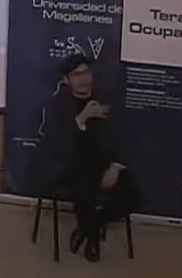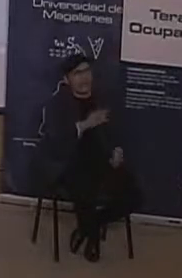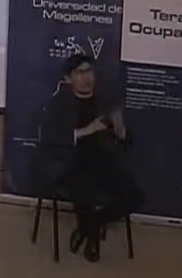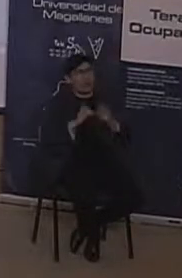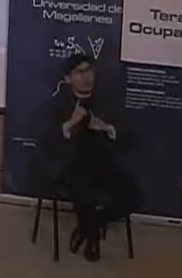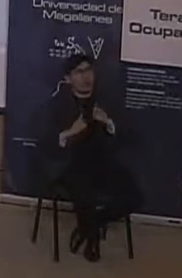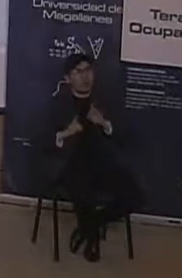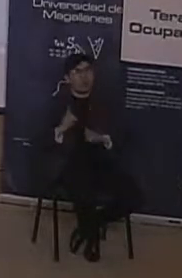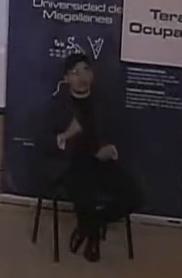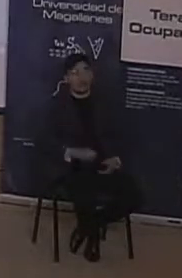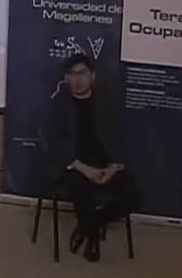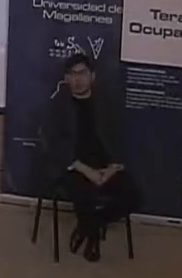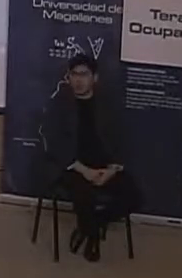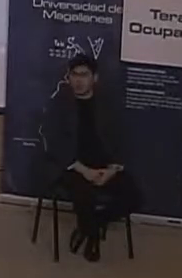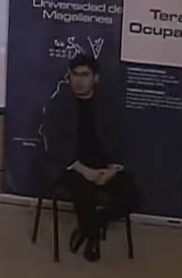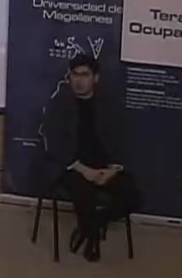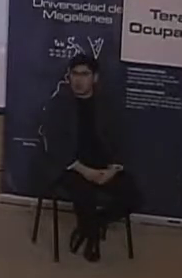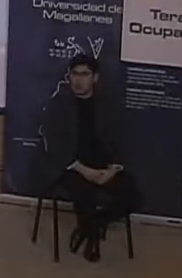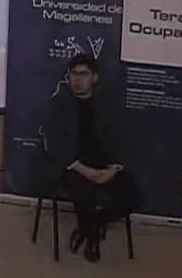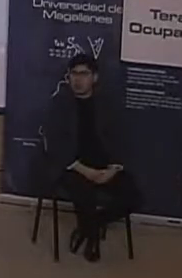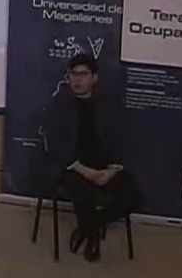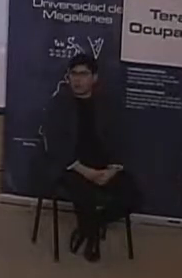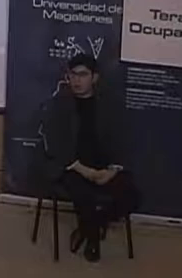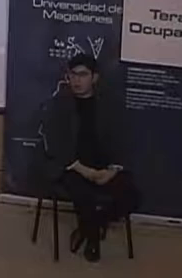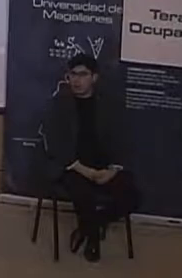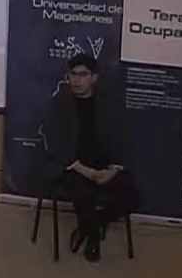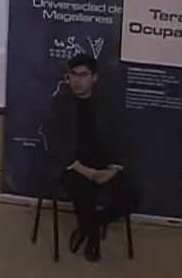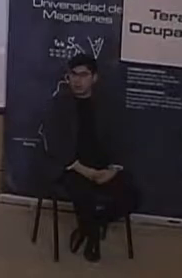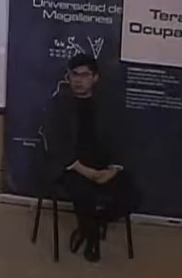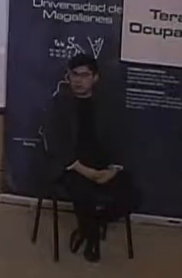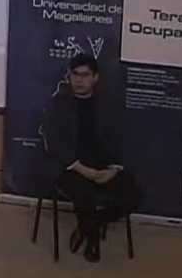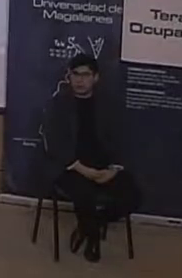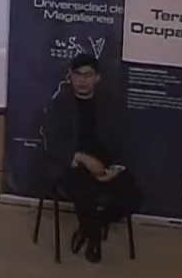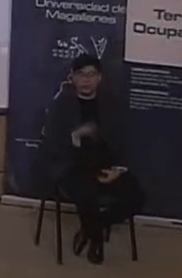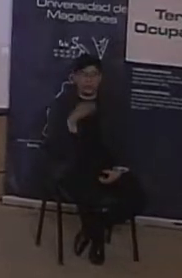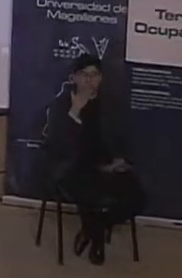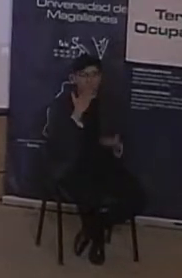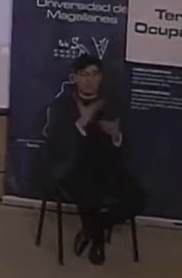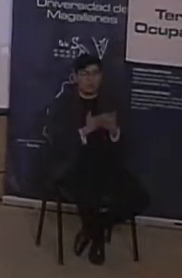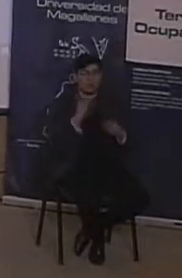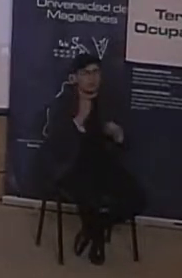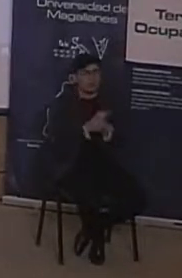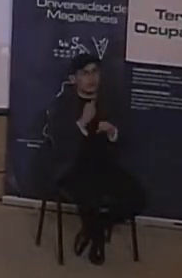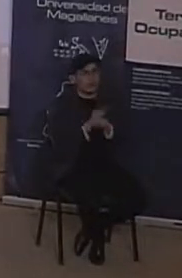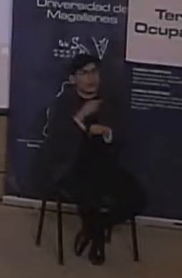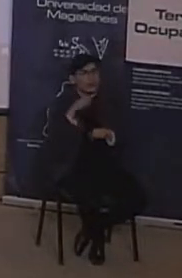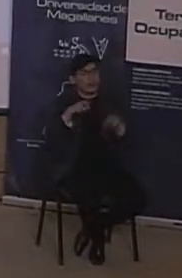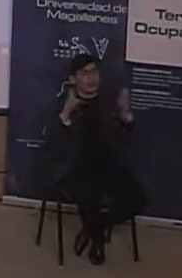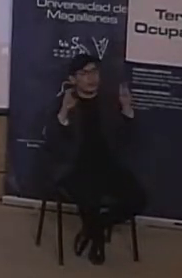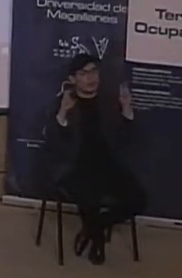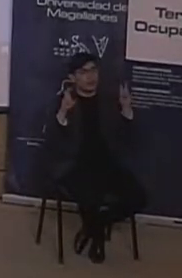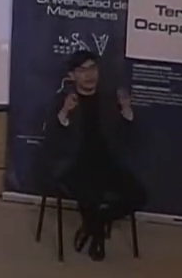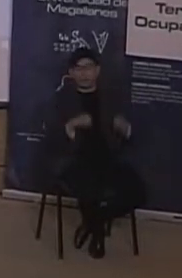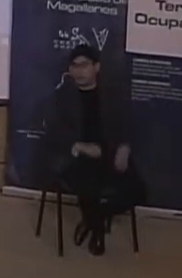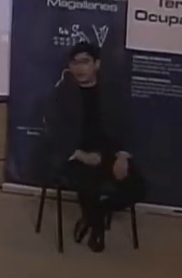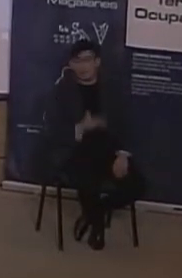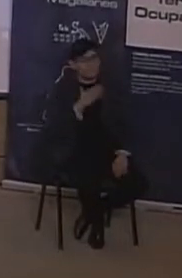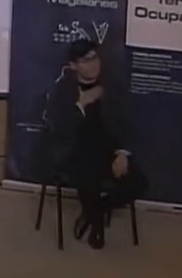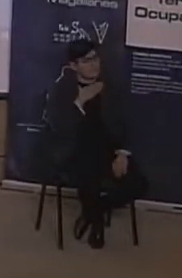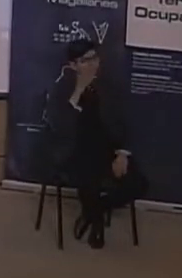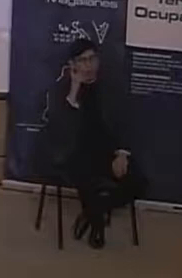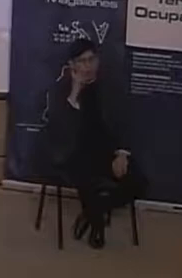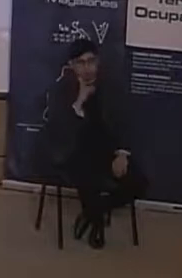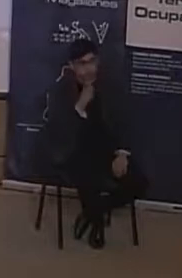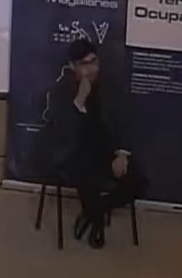hacer la invitación a que nos venga a acompañar ella cuando habla de este tema ella dice lo siguiente a mí me pareció muy interesante